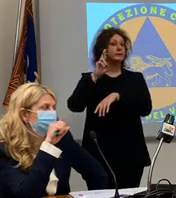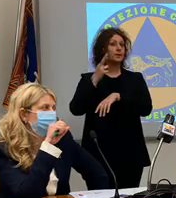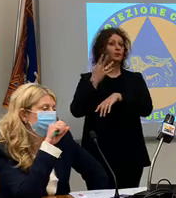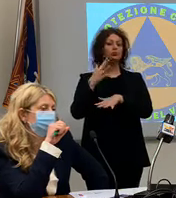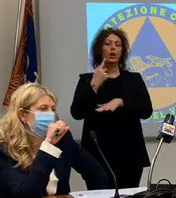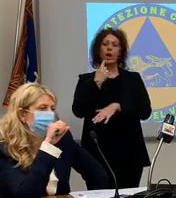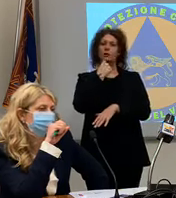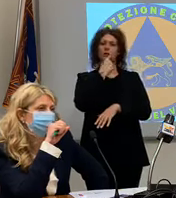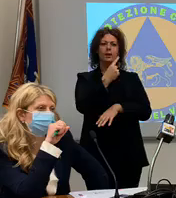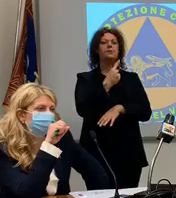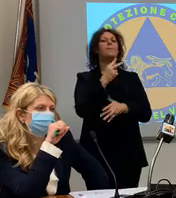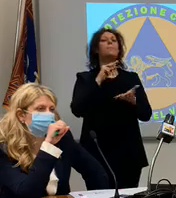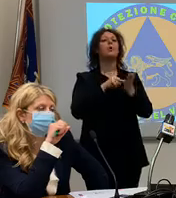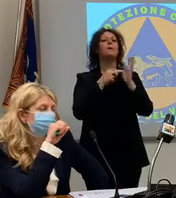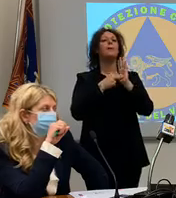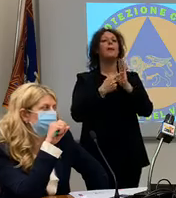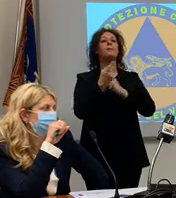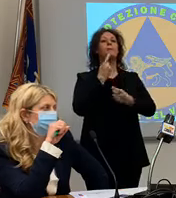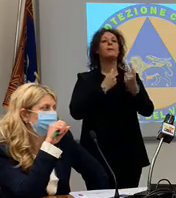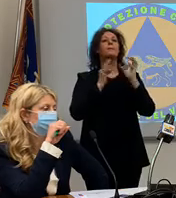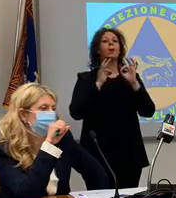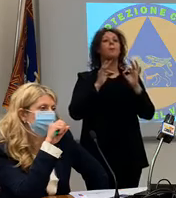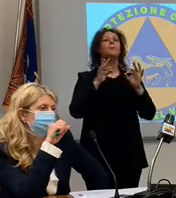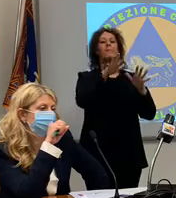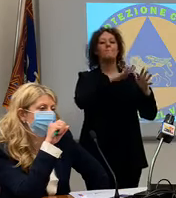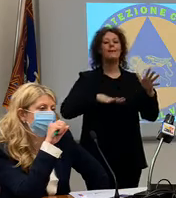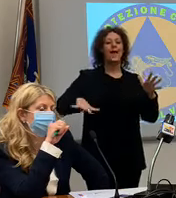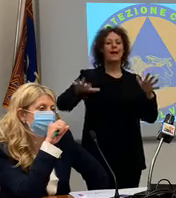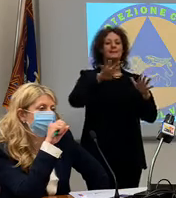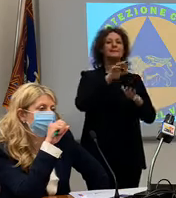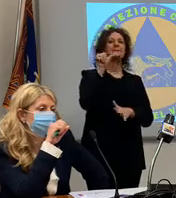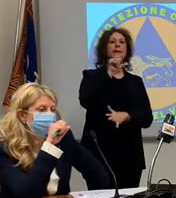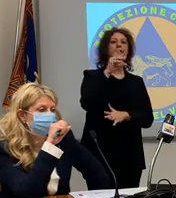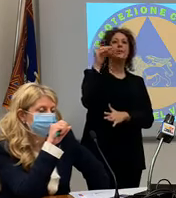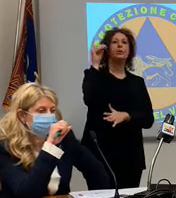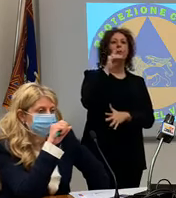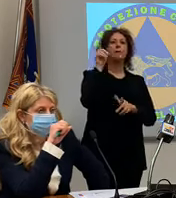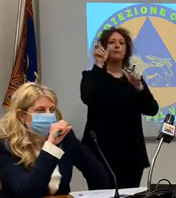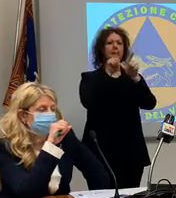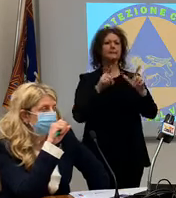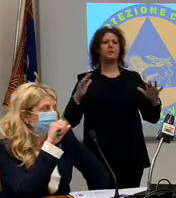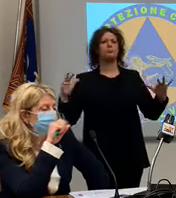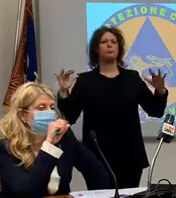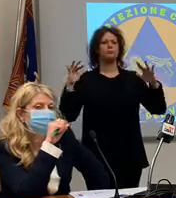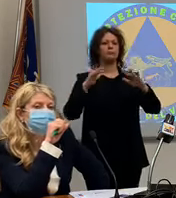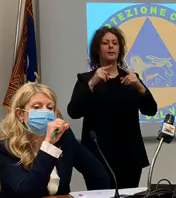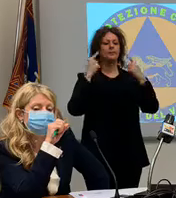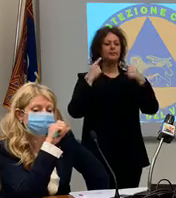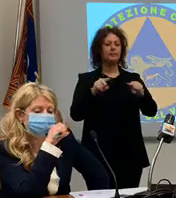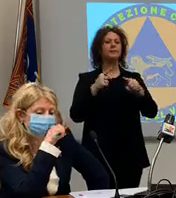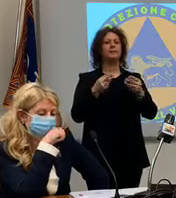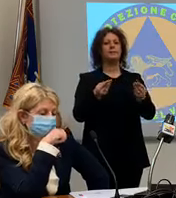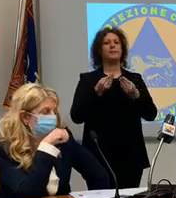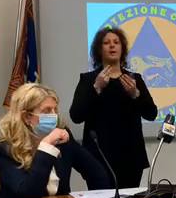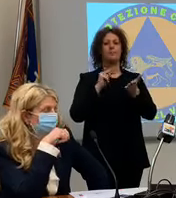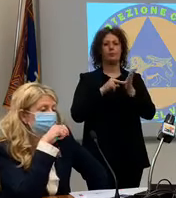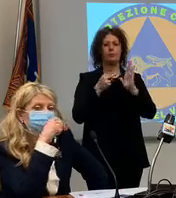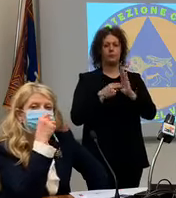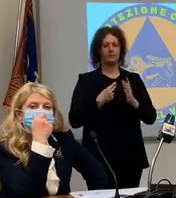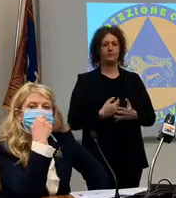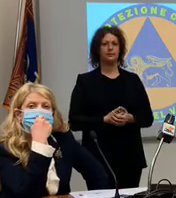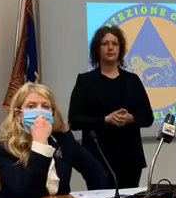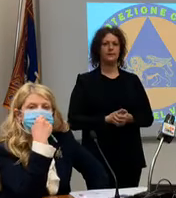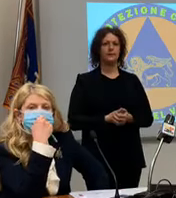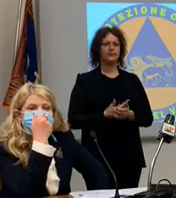sabato la domenica i grandi affollamenti se non avete altro io posso cedo